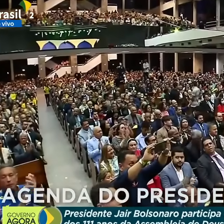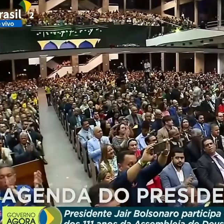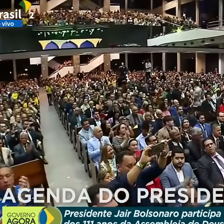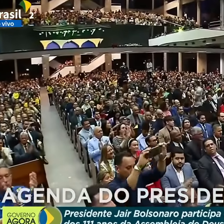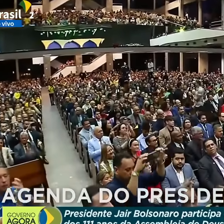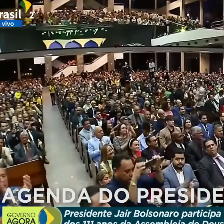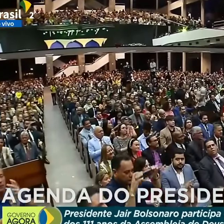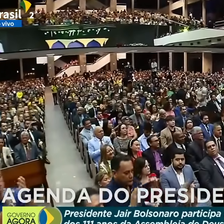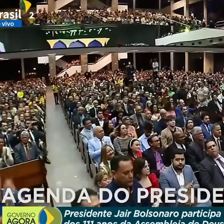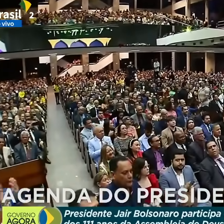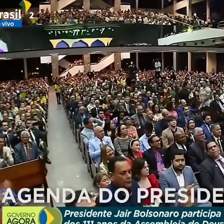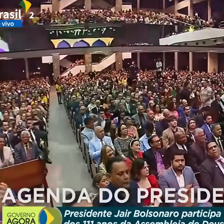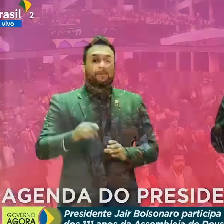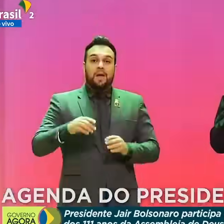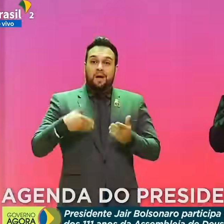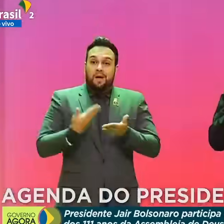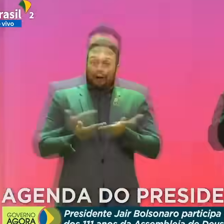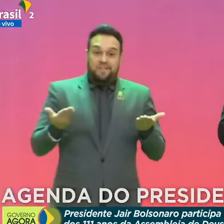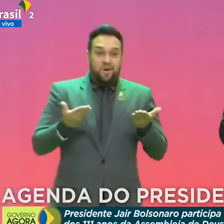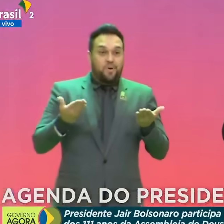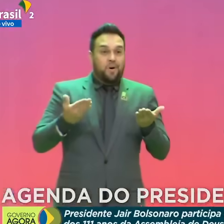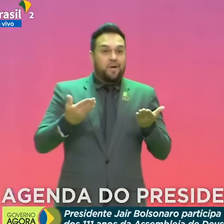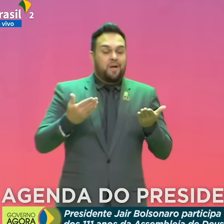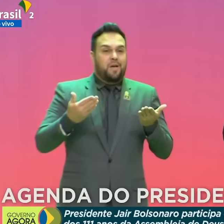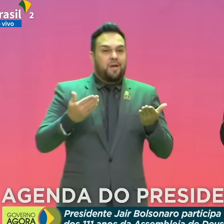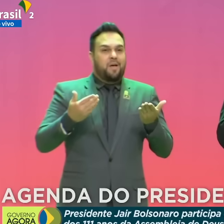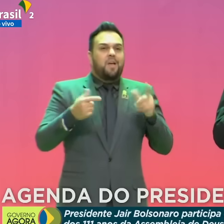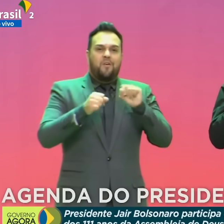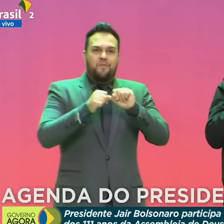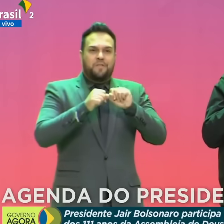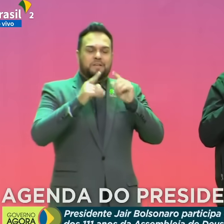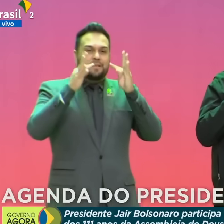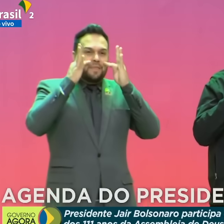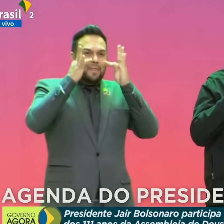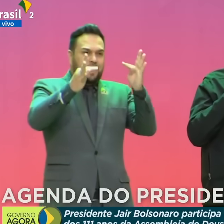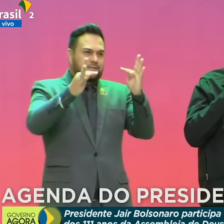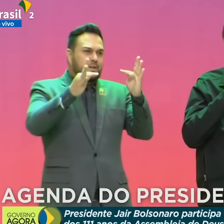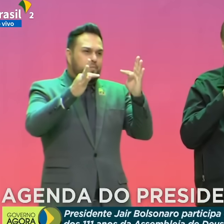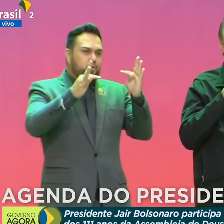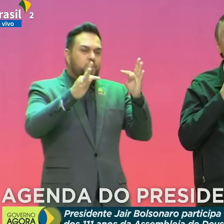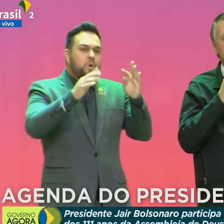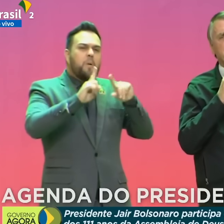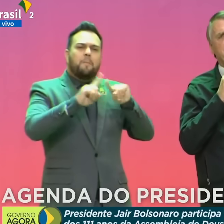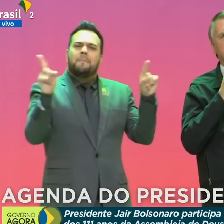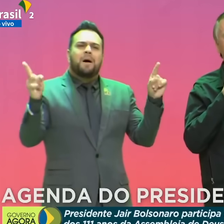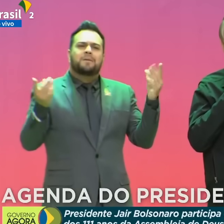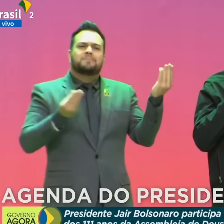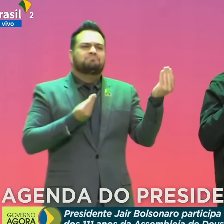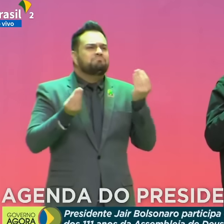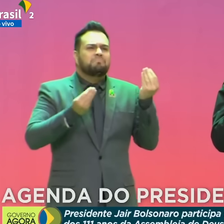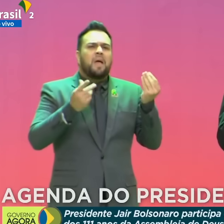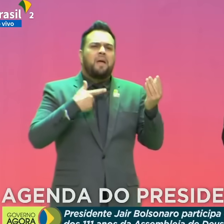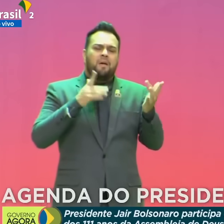Eu fiz aqui até o momento praticamente um testemunho. Mas qual é a minha ligação com vocês?